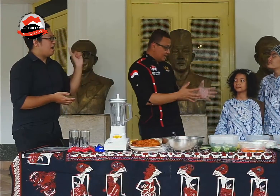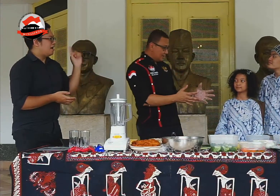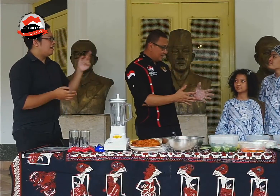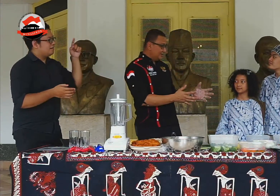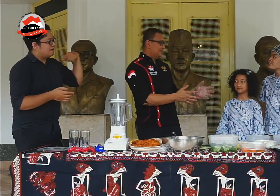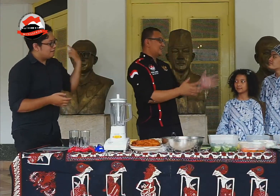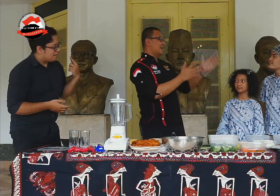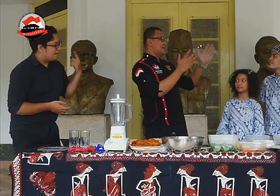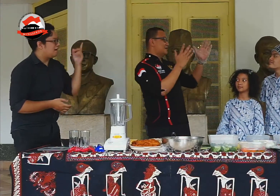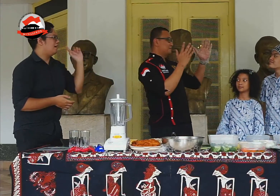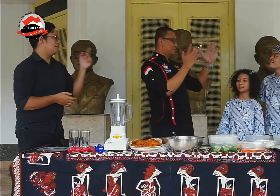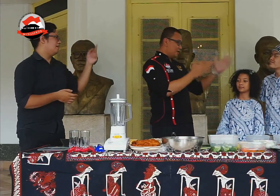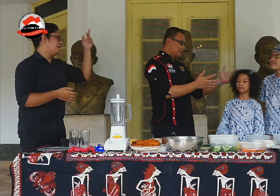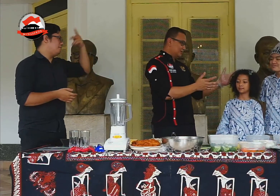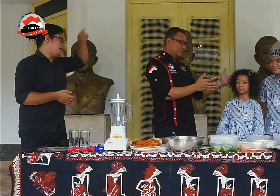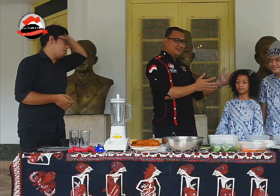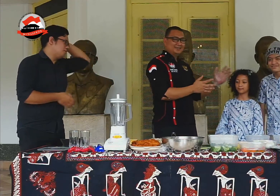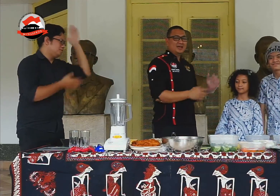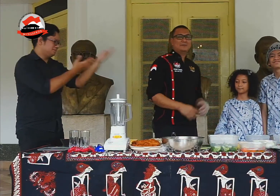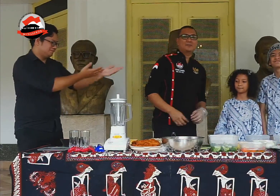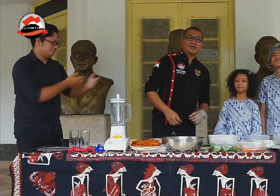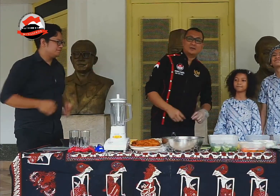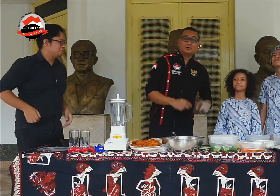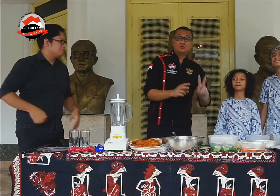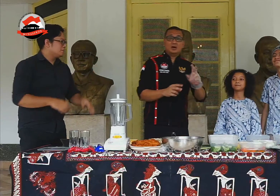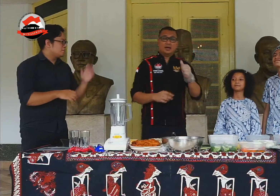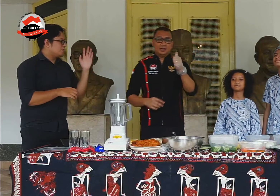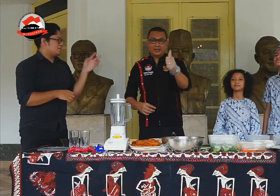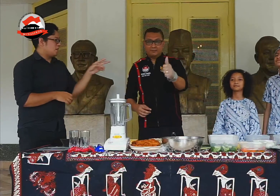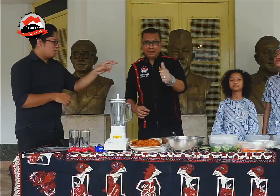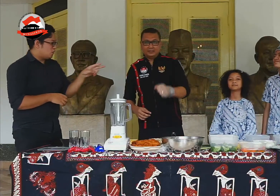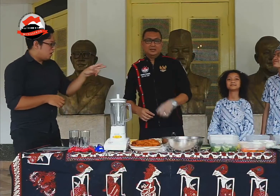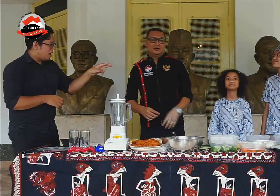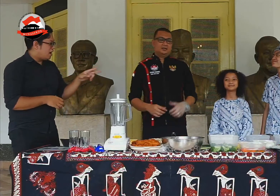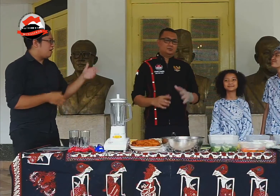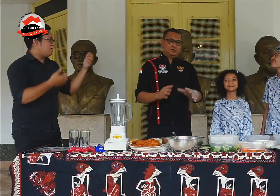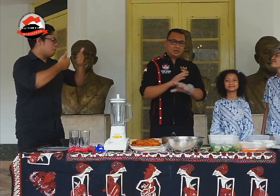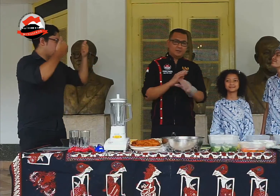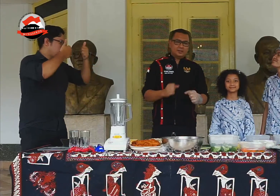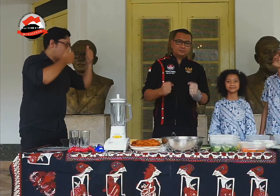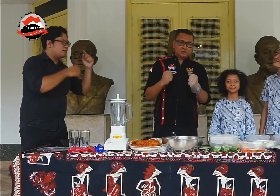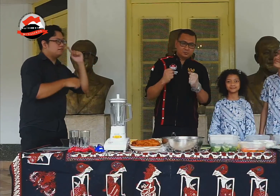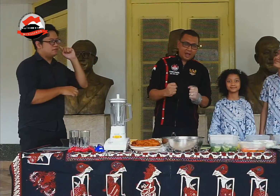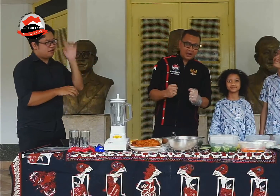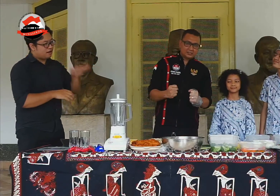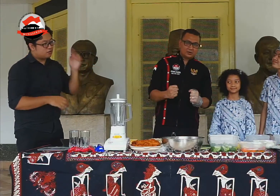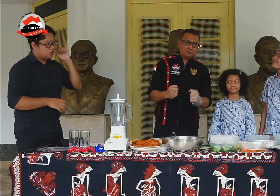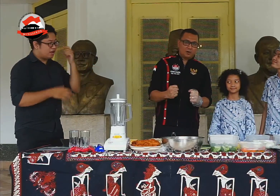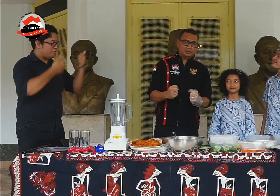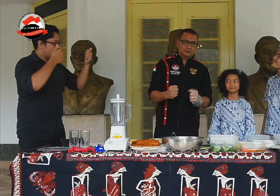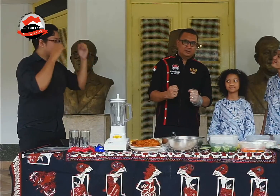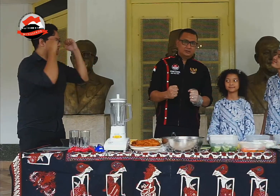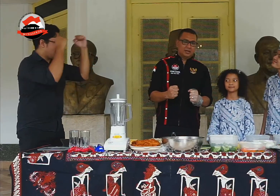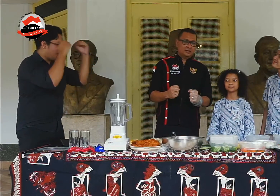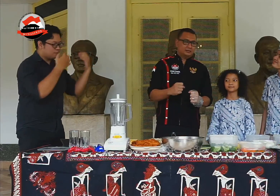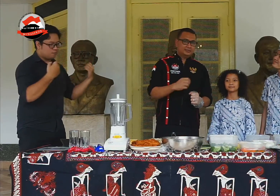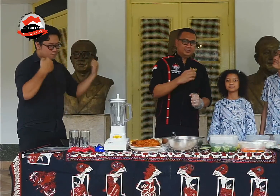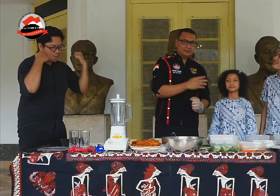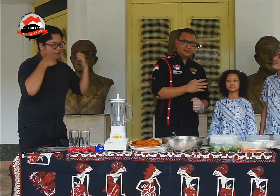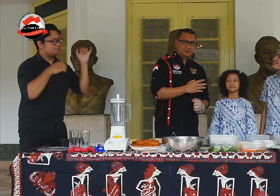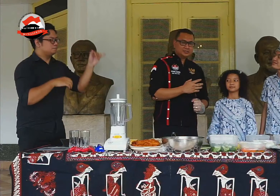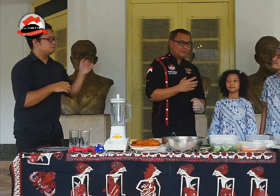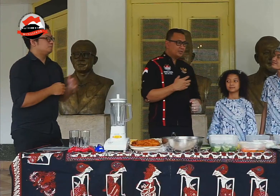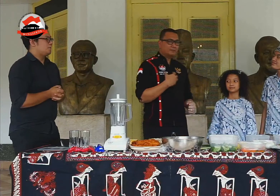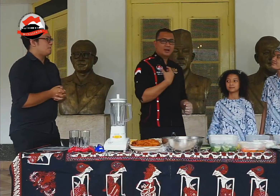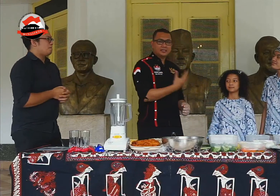Nada dan ada Paul. Ya, mereka berdua anak hebat, anak tuli yang hebat, punya semangat yang kuat. Dan di